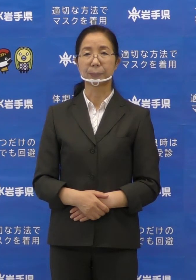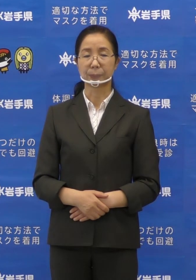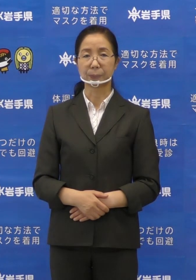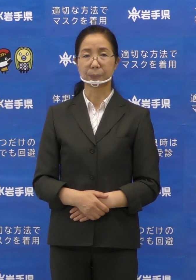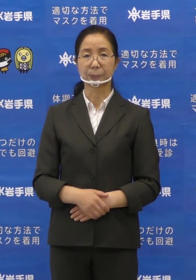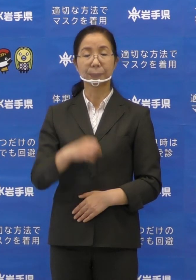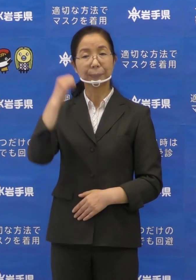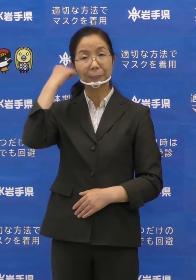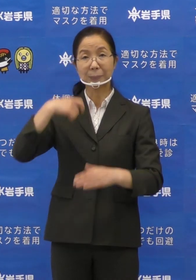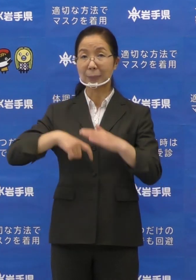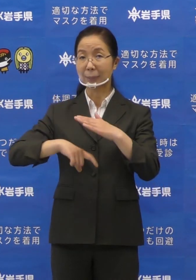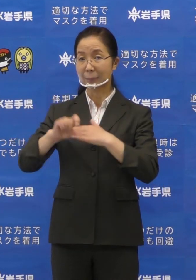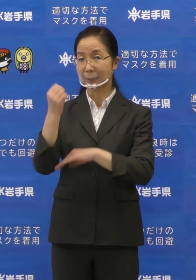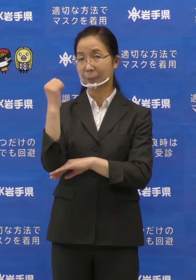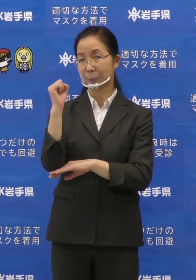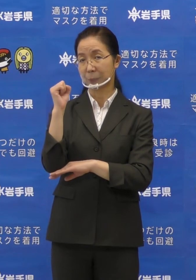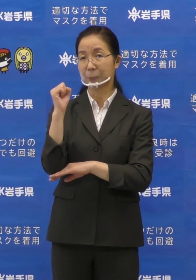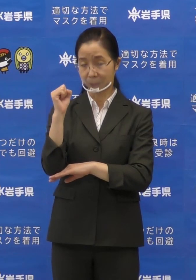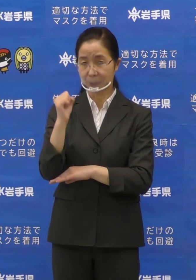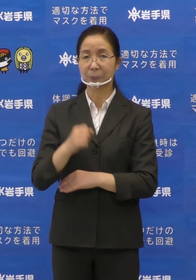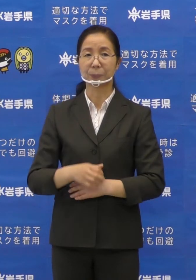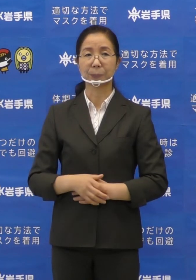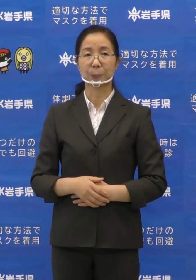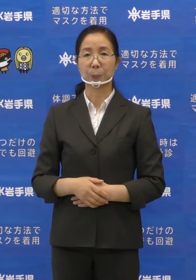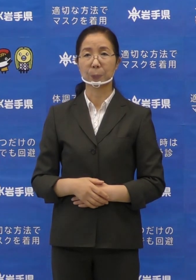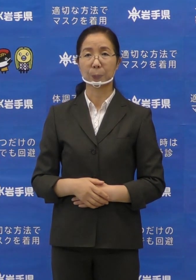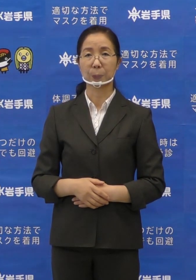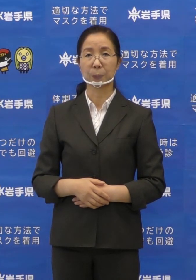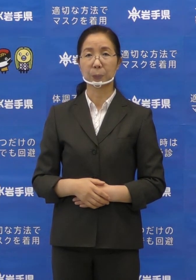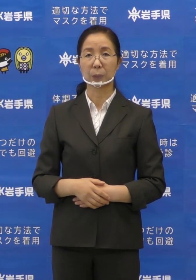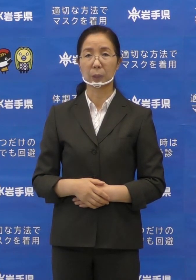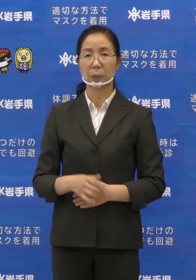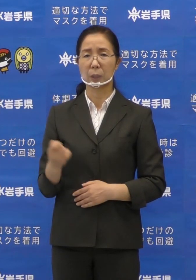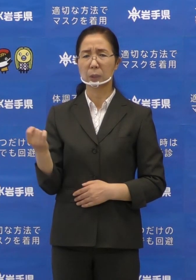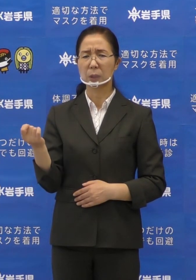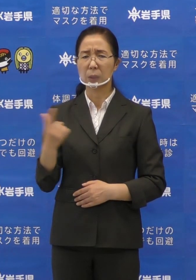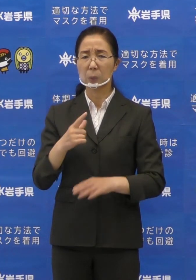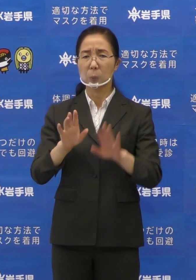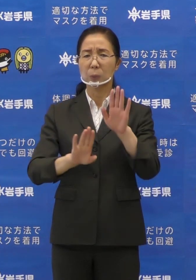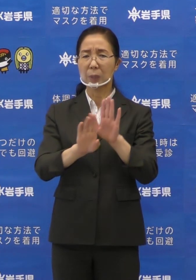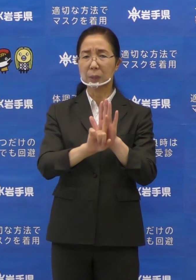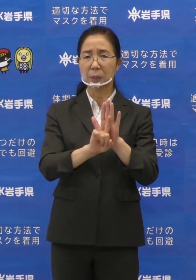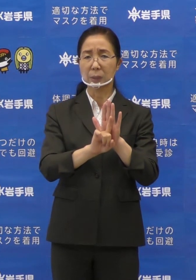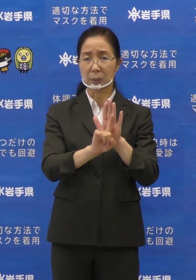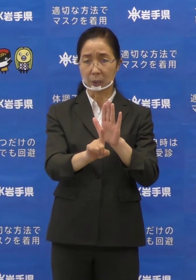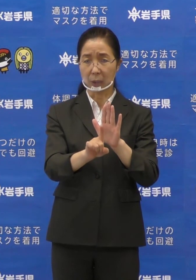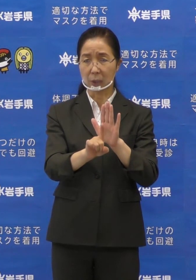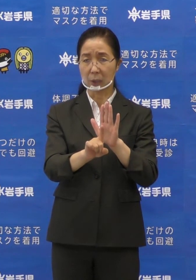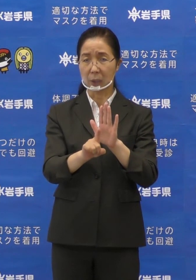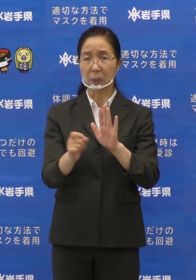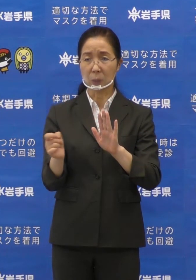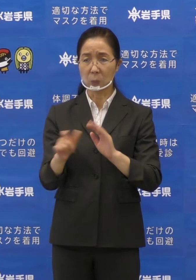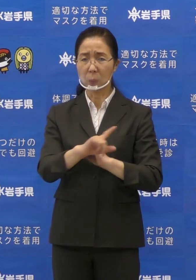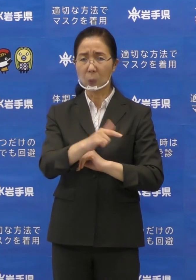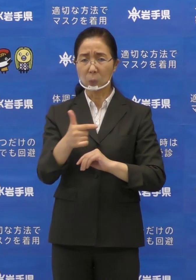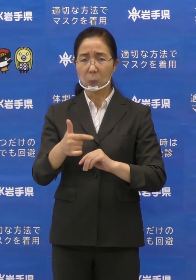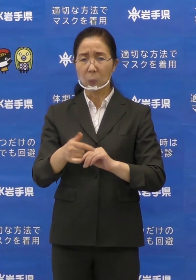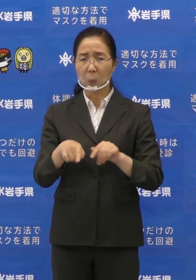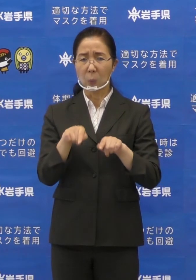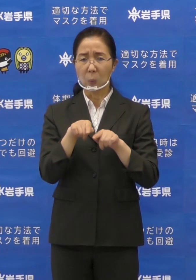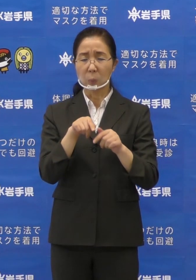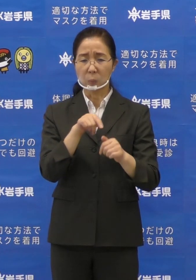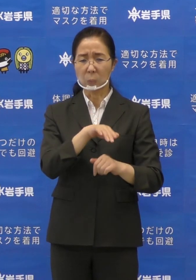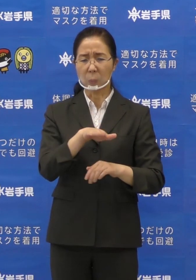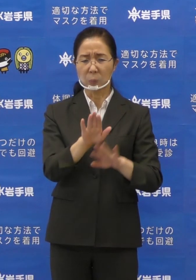朝日新聞の中山です。緊急事態宣言と重点措置の適用がもう全国で過半数